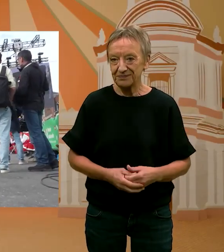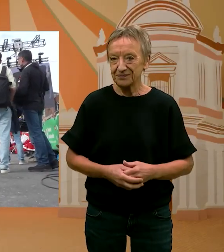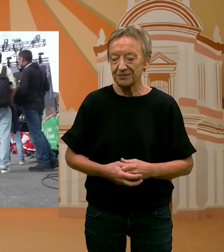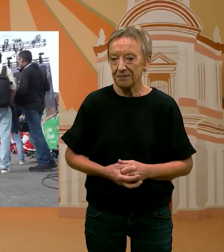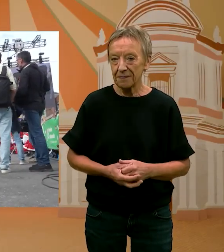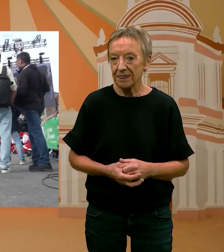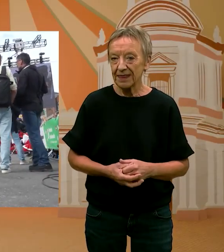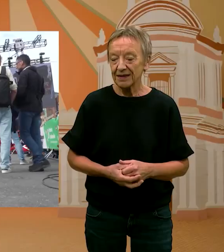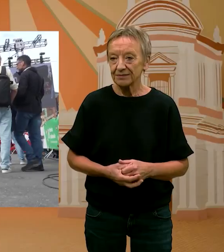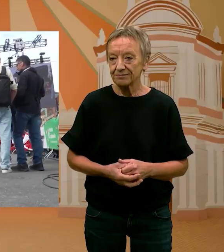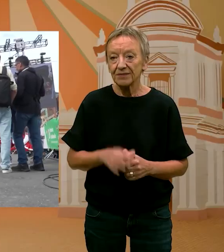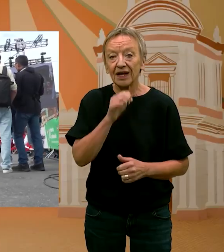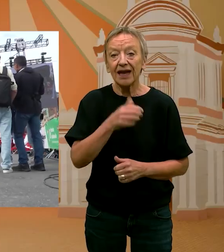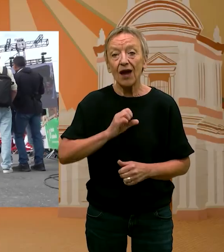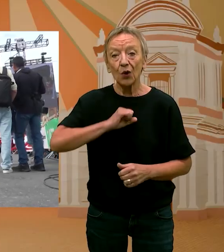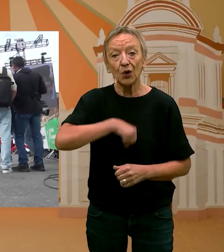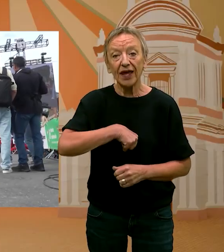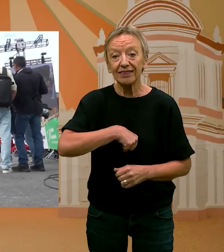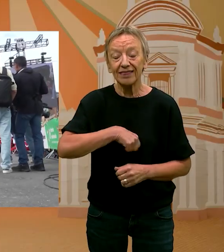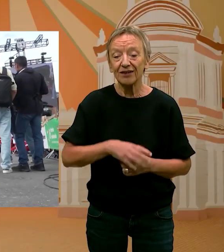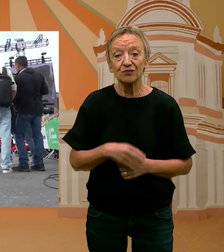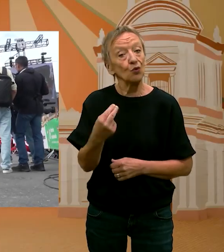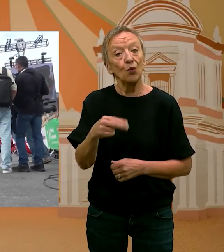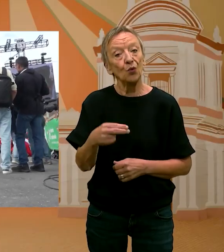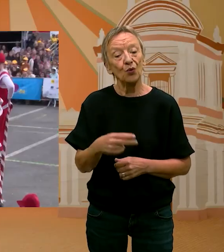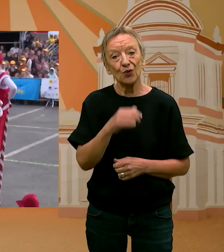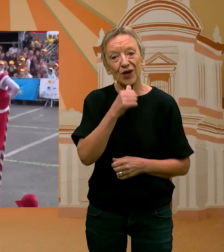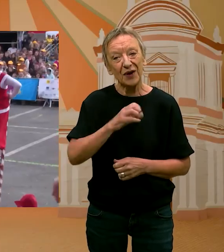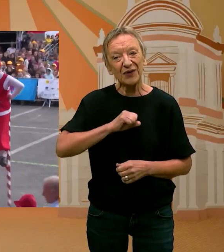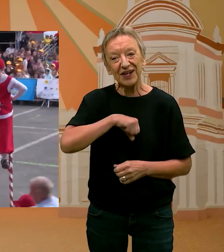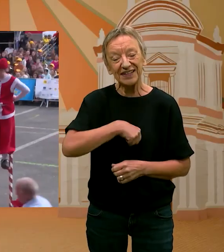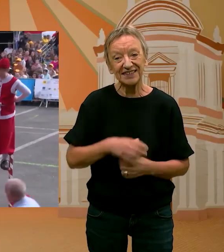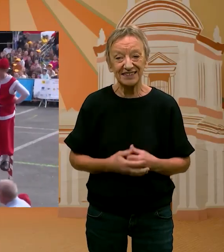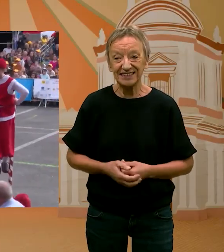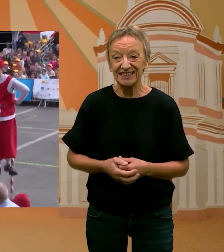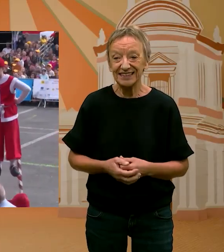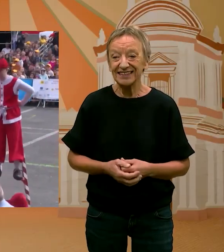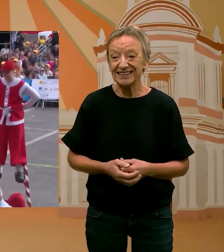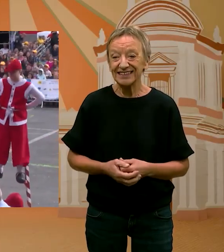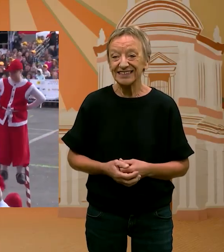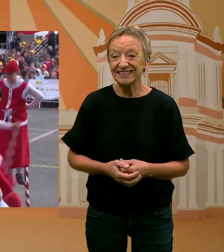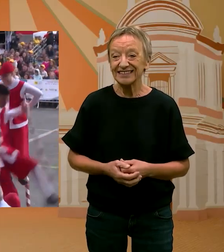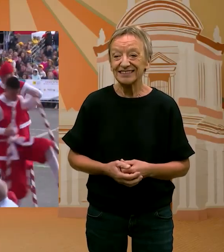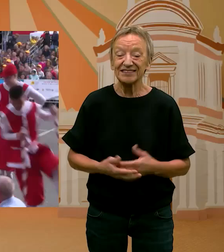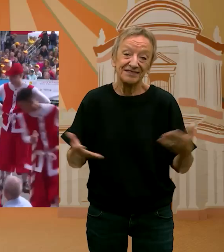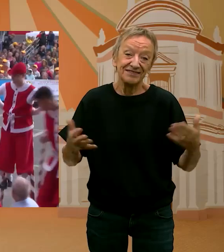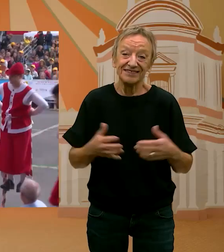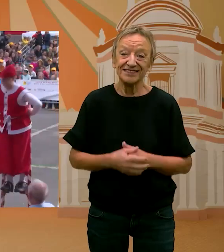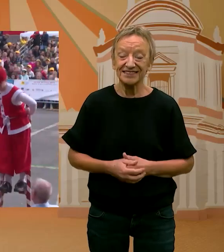regretter. Non, je pense qu'il n'y a rien à regretter, c'est comme ça et puis voilà quoi. Un premier trophée en tout cas, peut-être une échasse d'or, un de ces 4